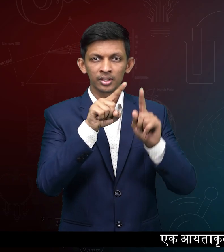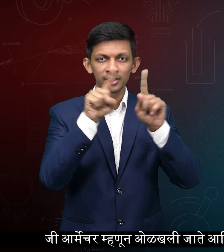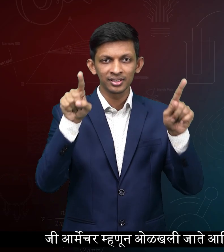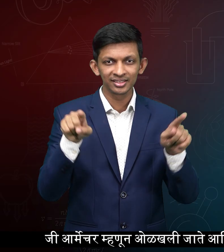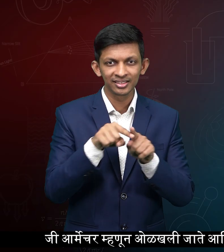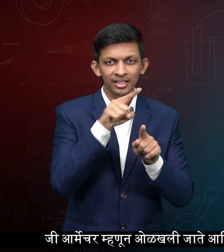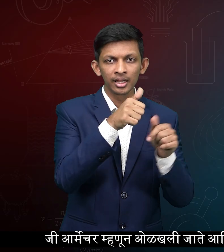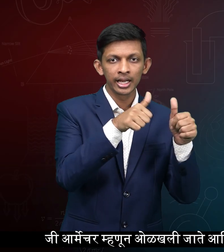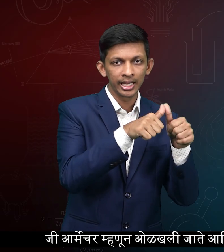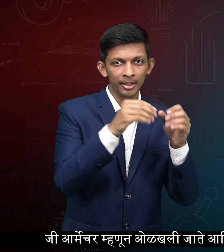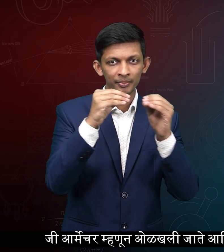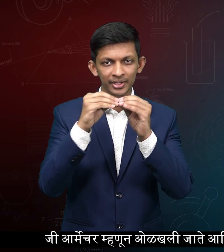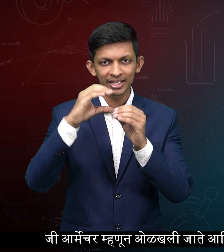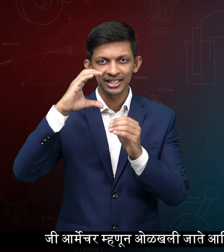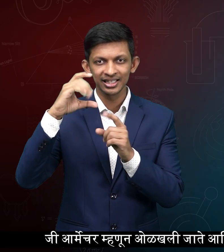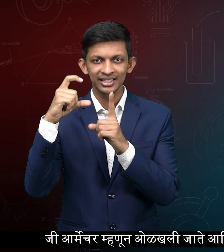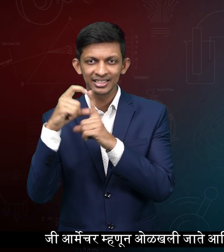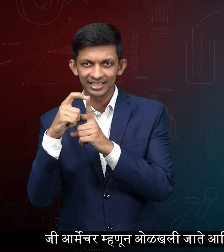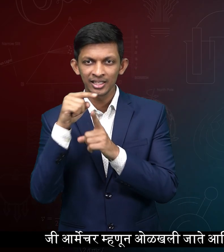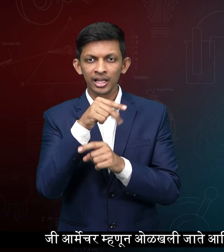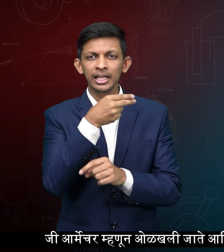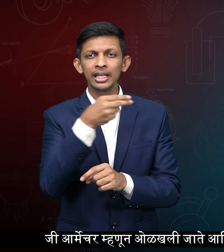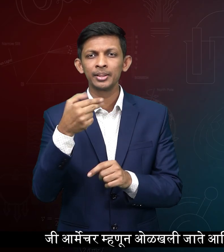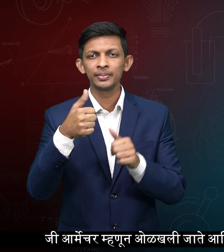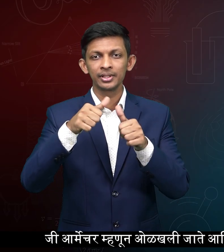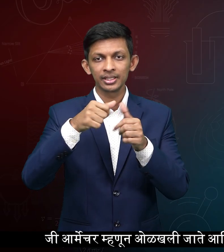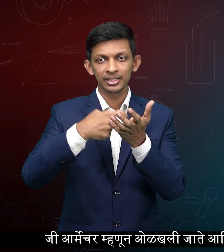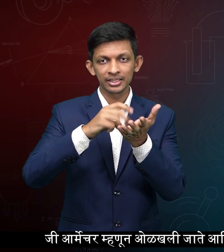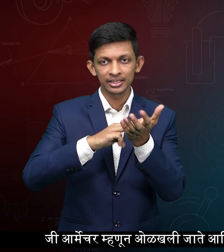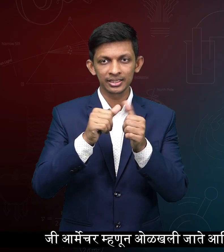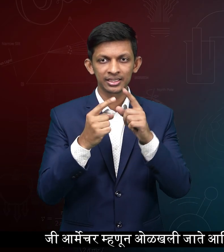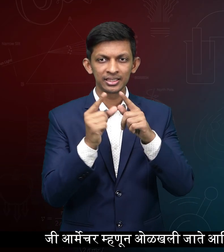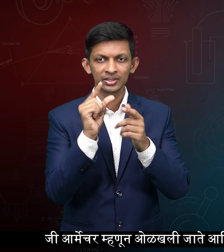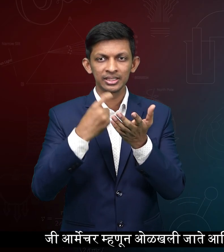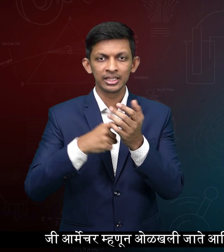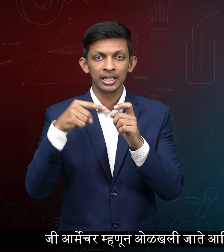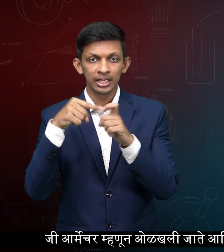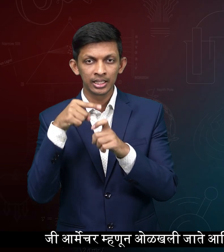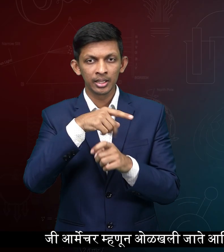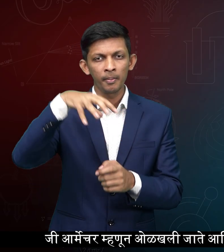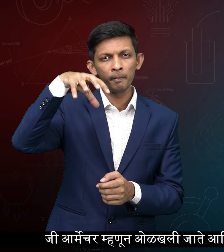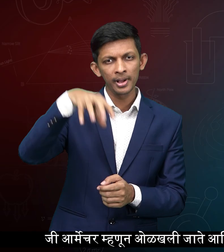जी आर्मेचर म्हणून ओळखली जाते आणि ती कायमस्वरूपी चुंबकाच्या 2 ध्रुवांमध्ये ठेवली जाते.